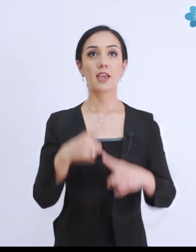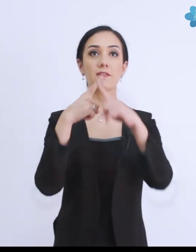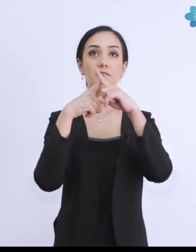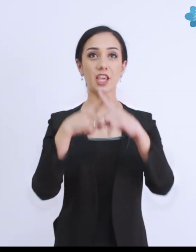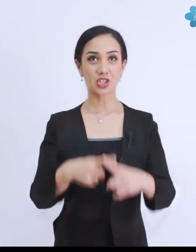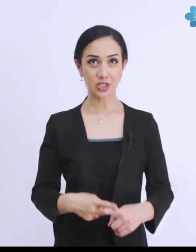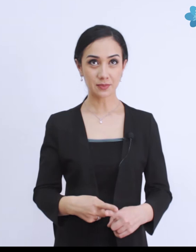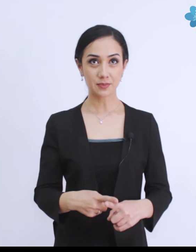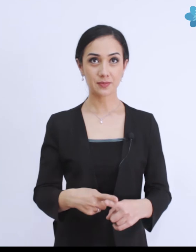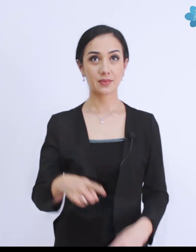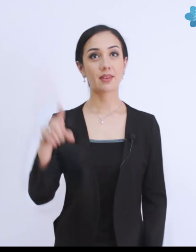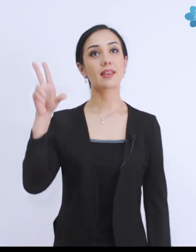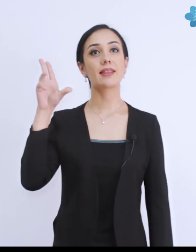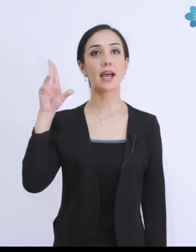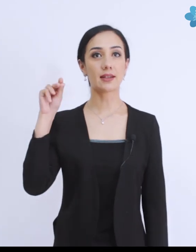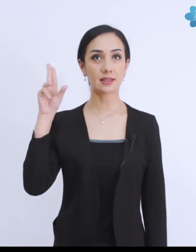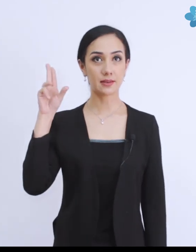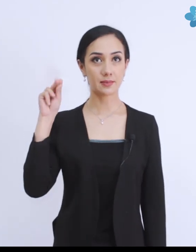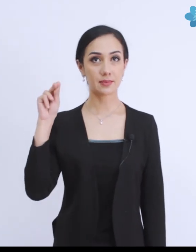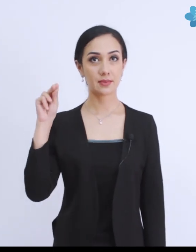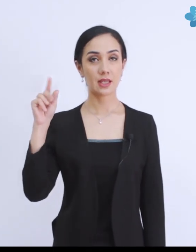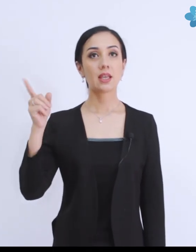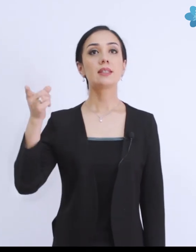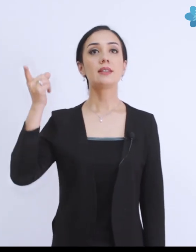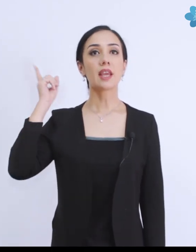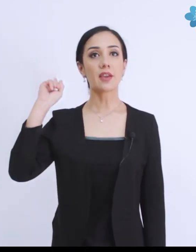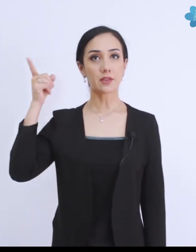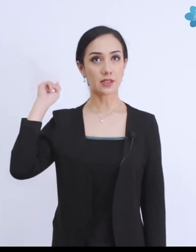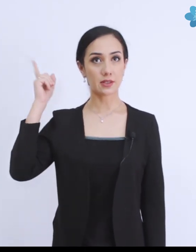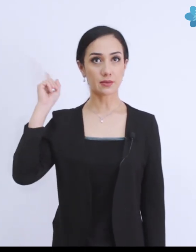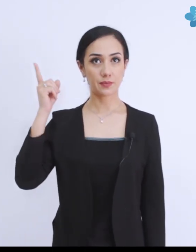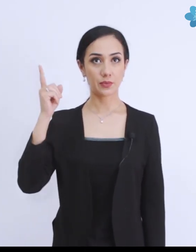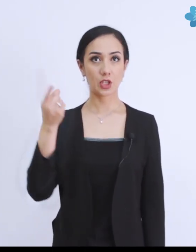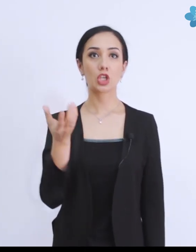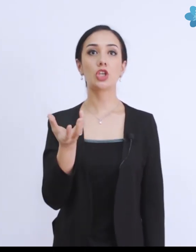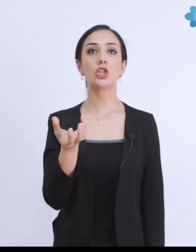вечно дата древность еще